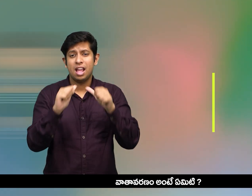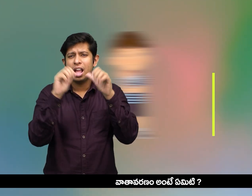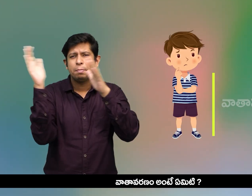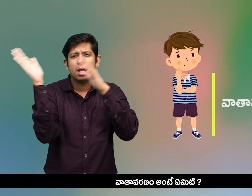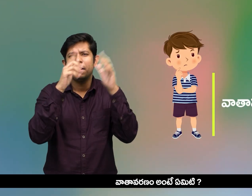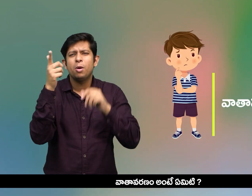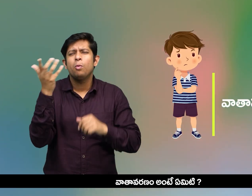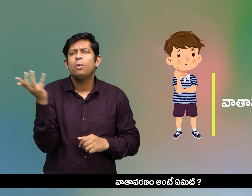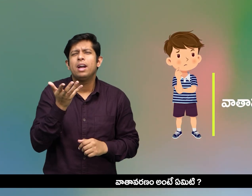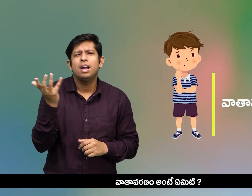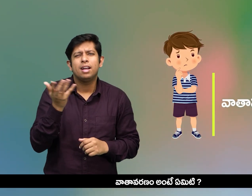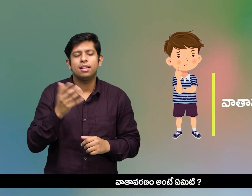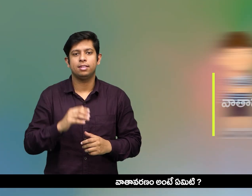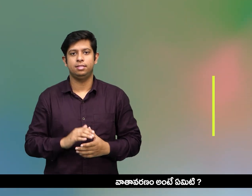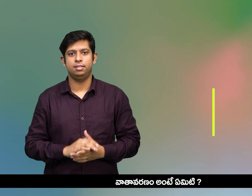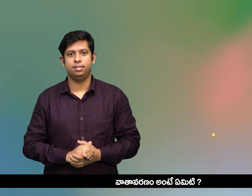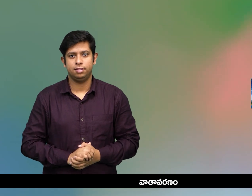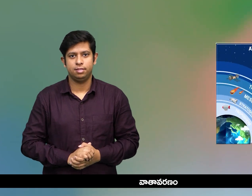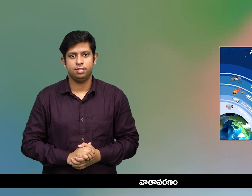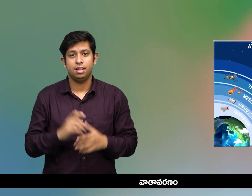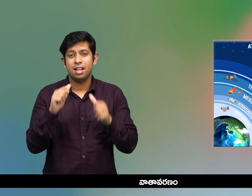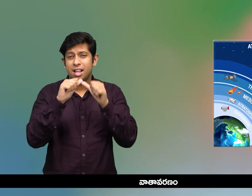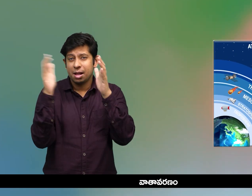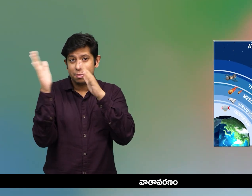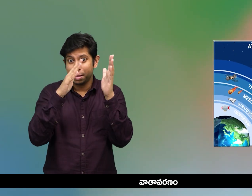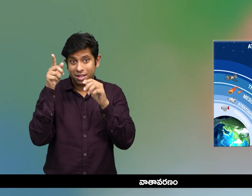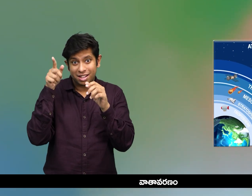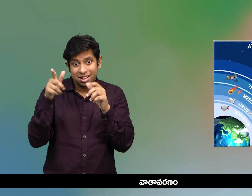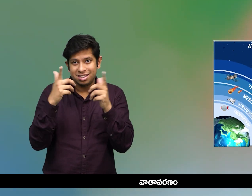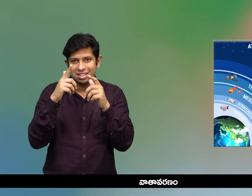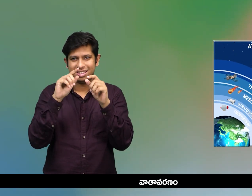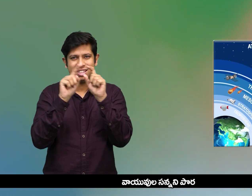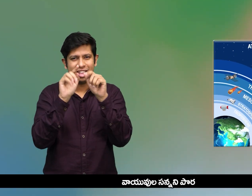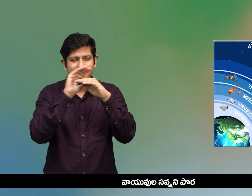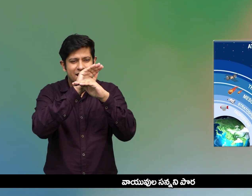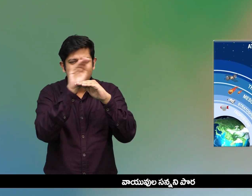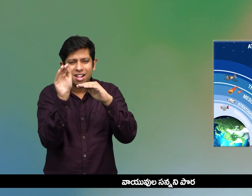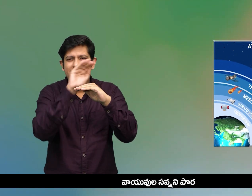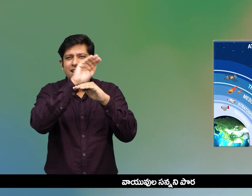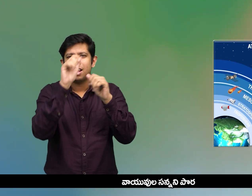వాతావరణం అంటే ఏమిటి? వాతావరణం వాయువుల సన్నని పొర.